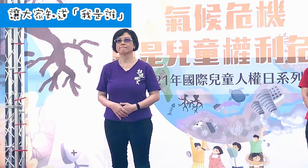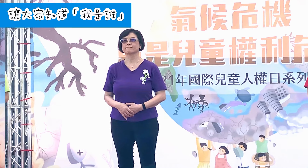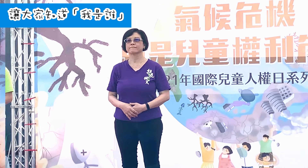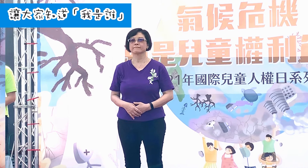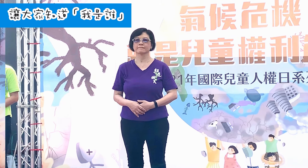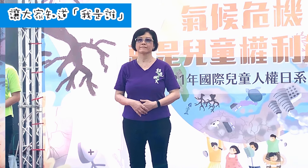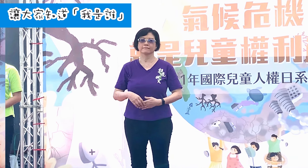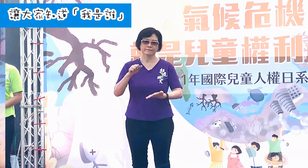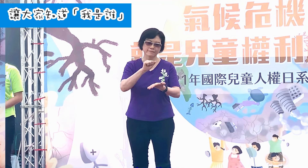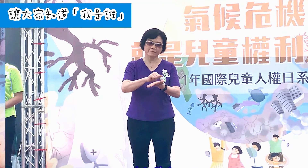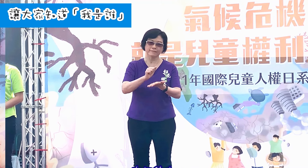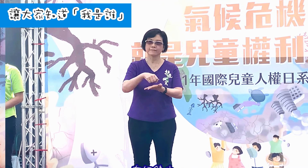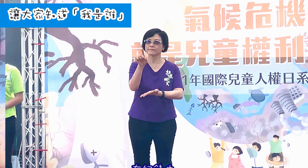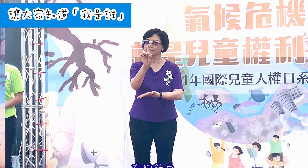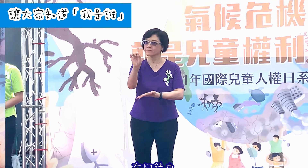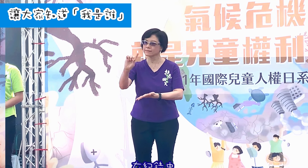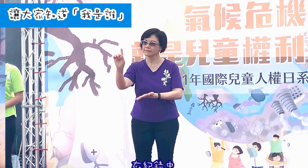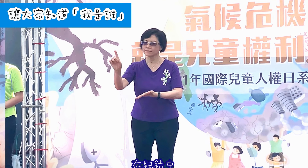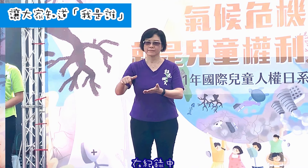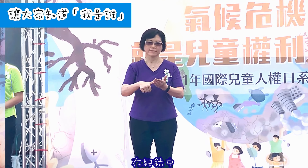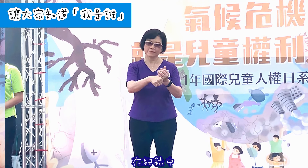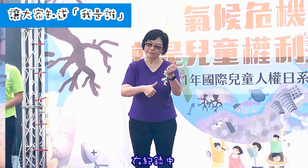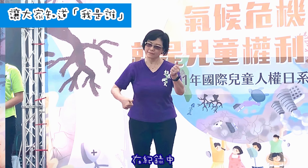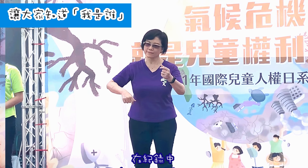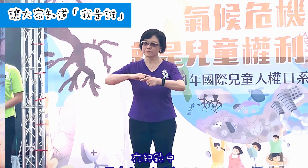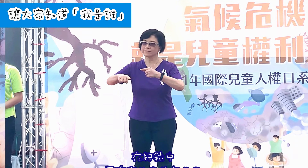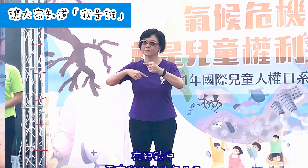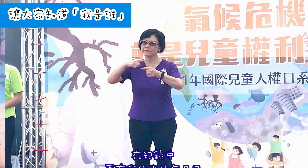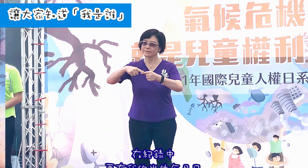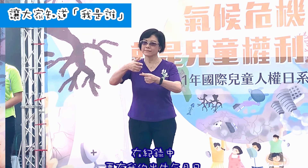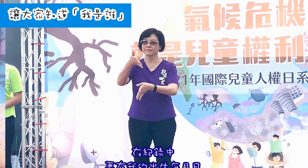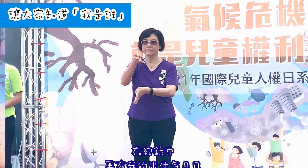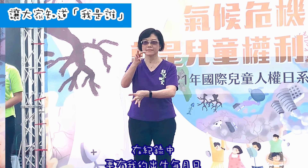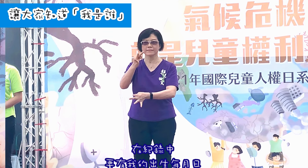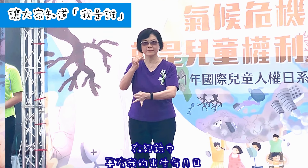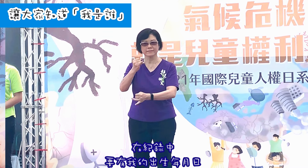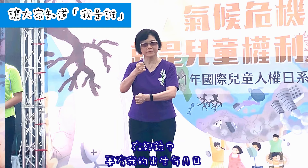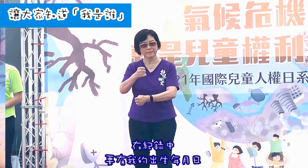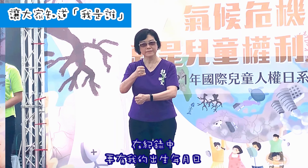在记录中，要有我的出生年月日、